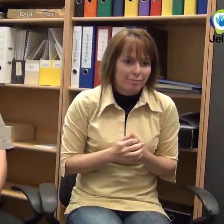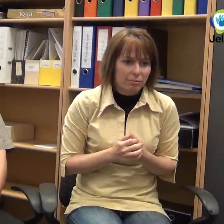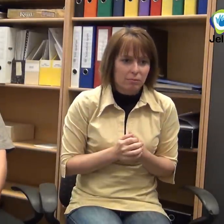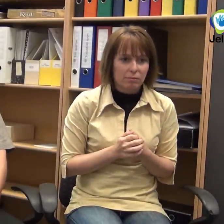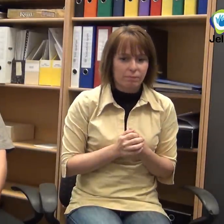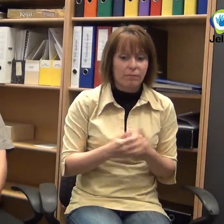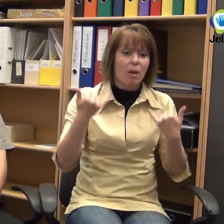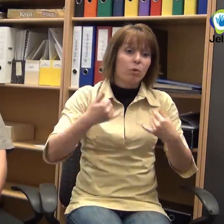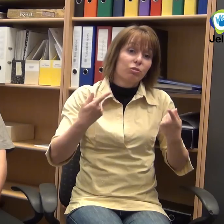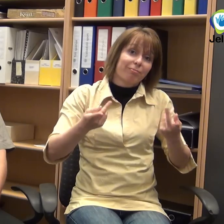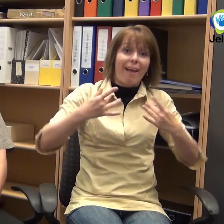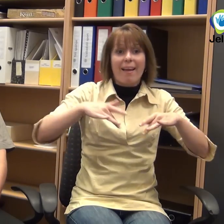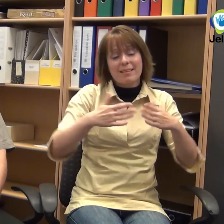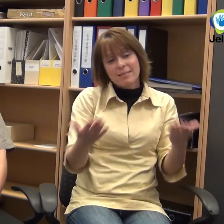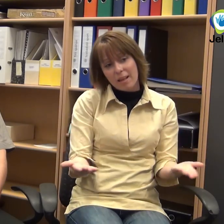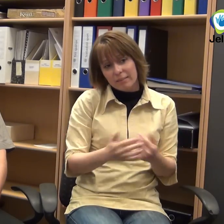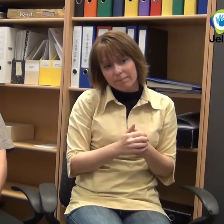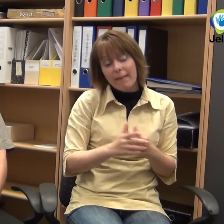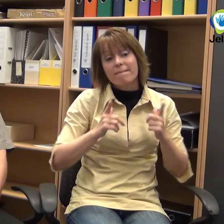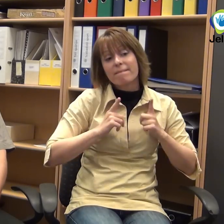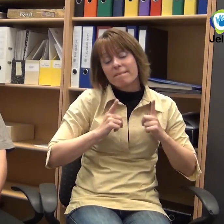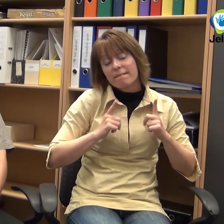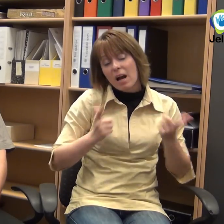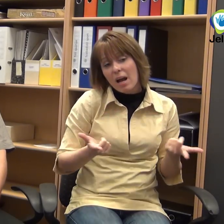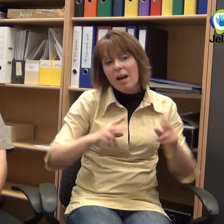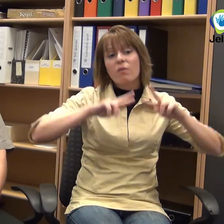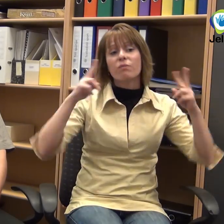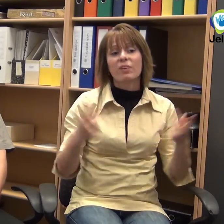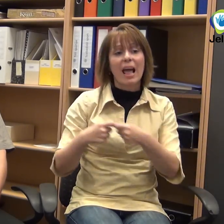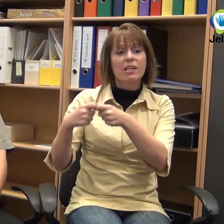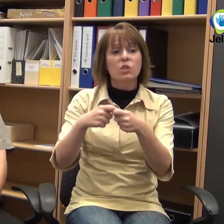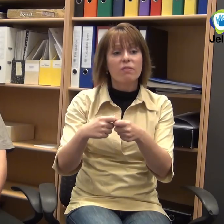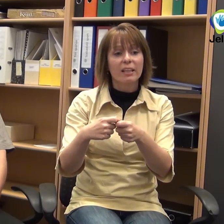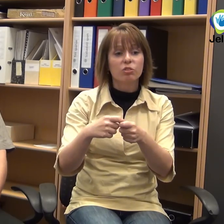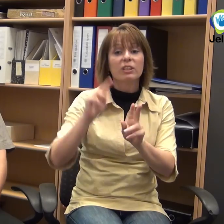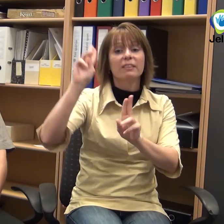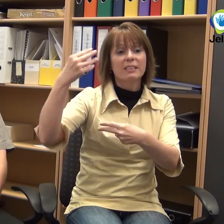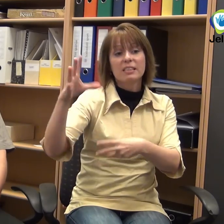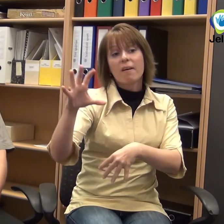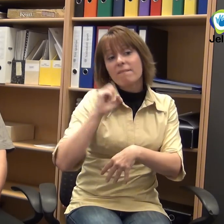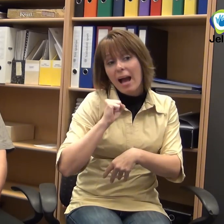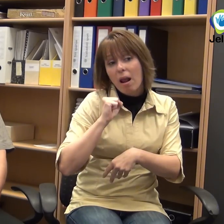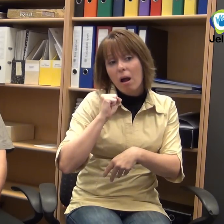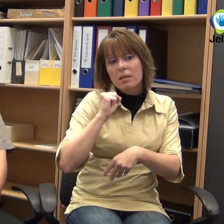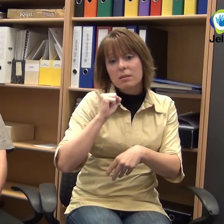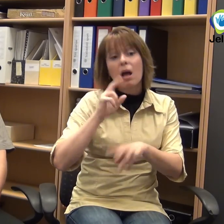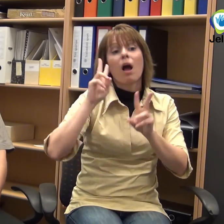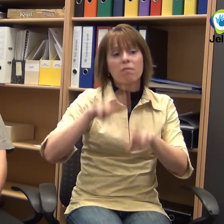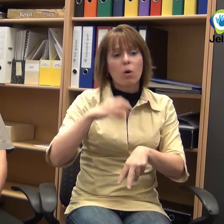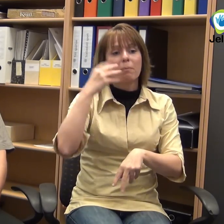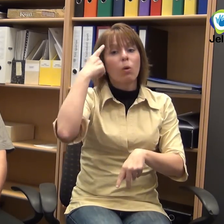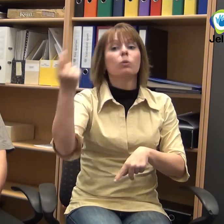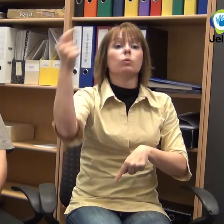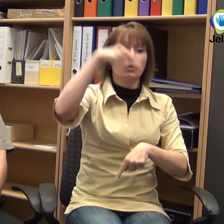Jelenleg így állunk, várjuk a Világszövetség visszajelzését, hogy mikor tudnak eljönni